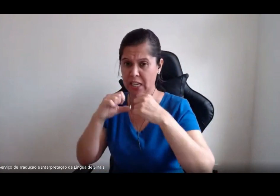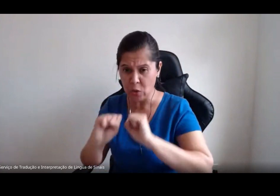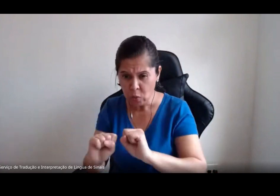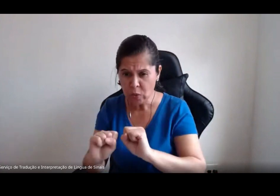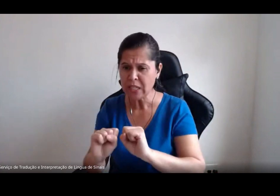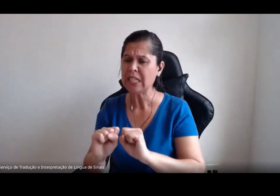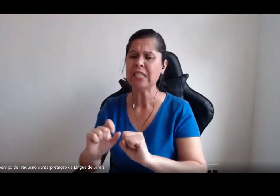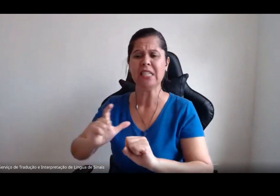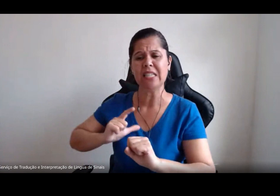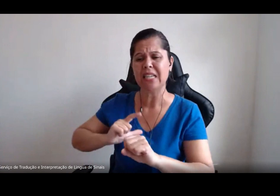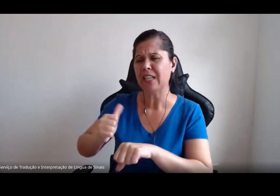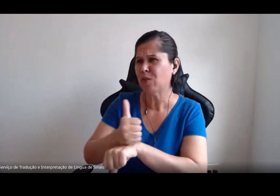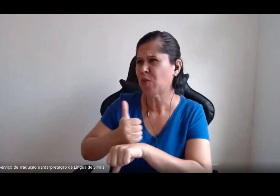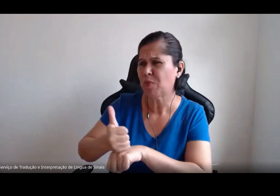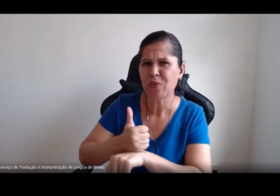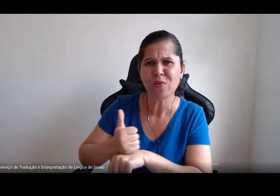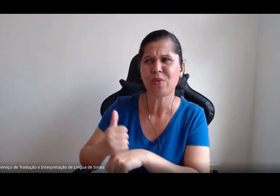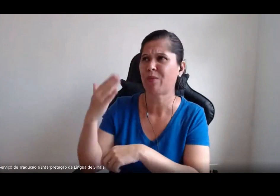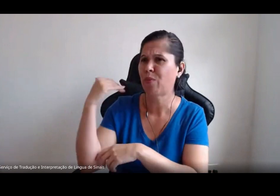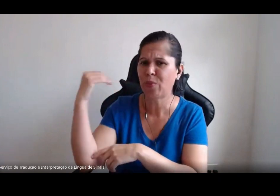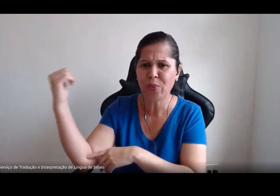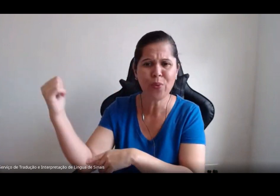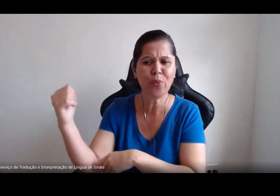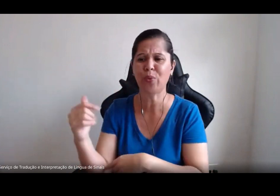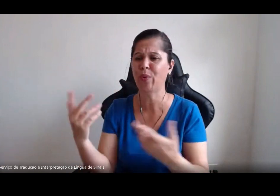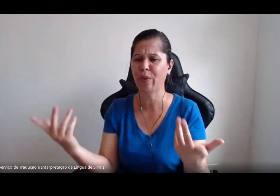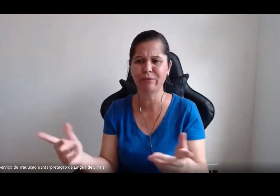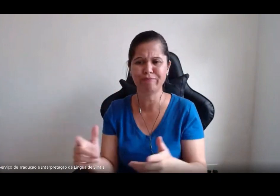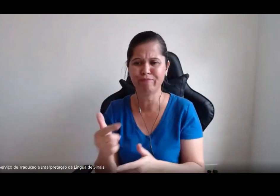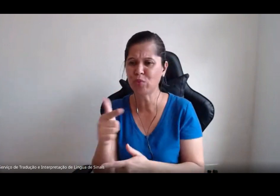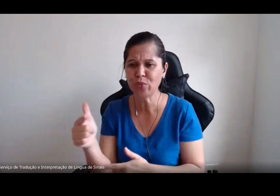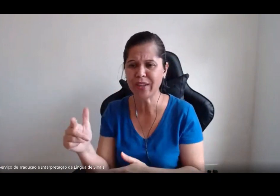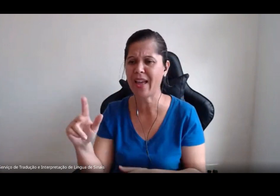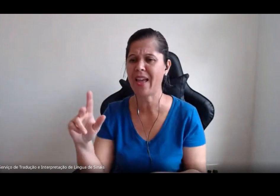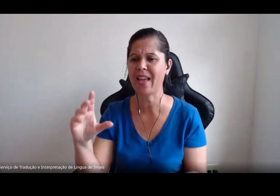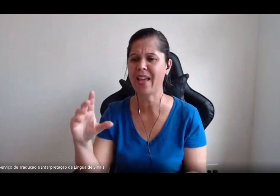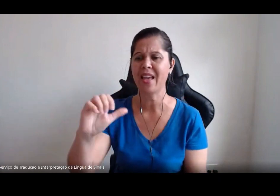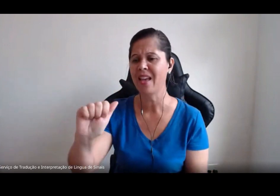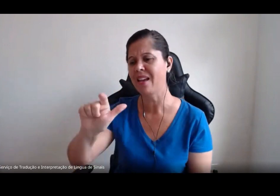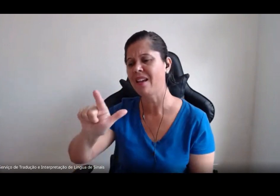política linguística formada por Haugen, Fishman, Ferguson, Philipson,